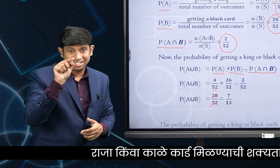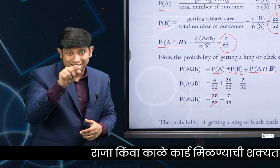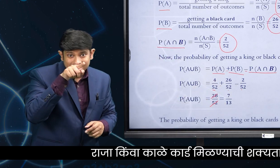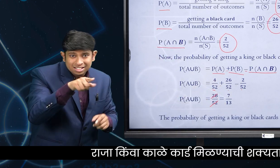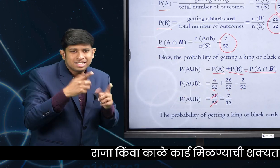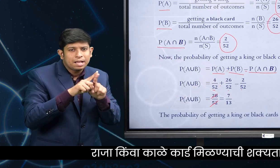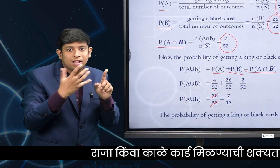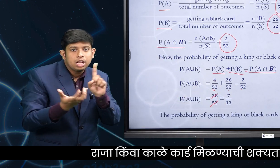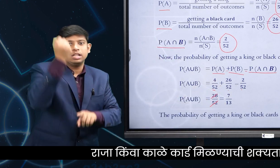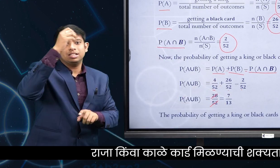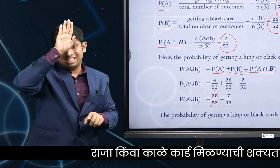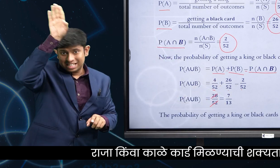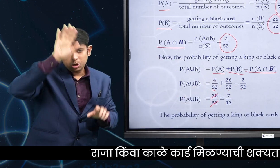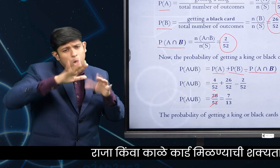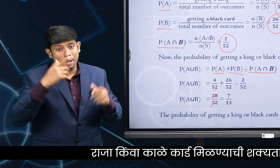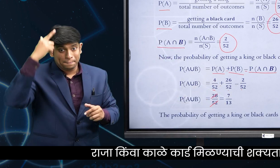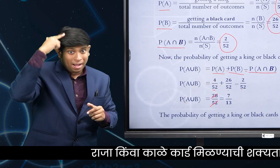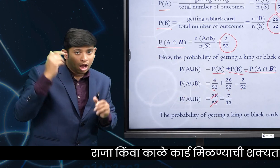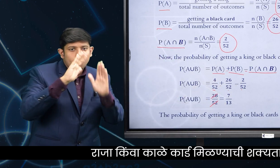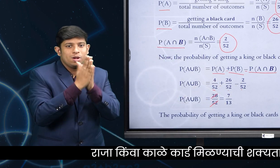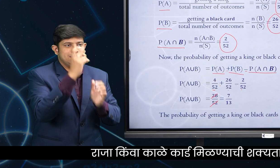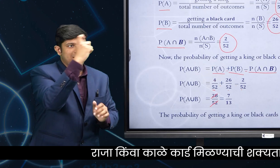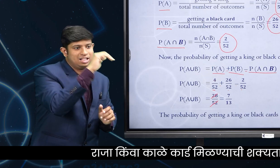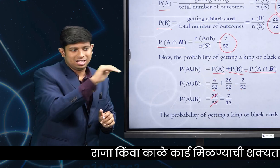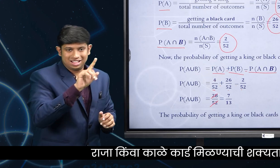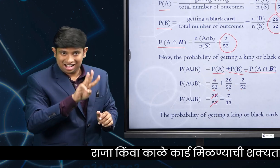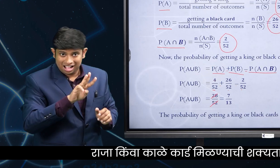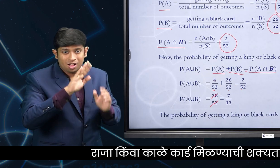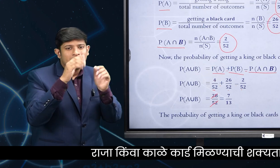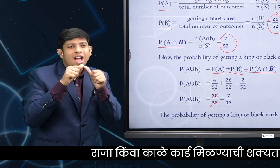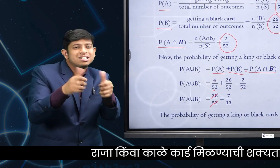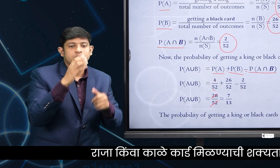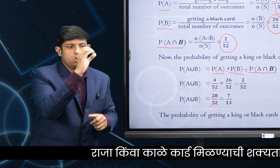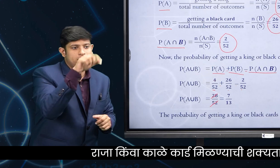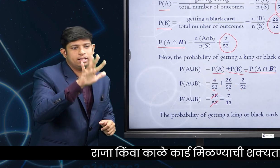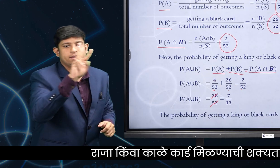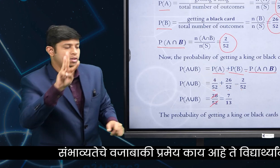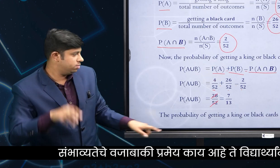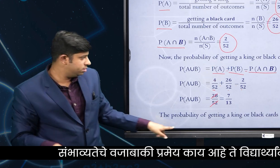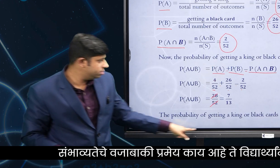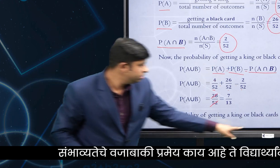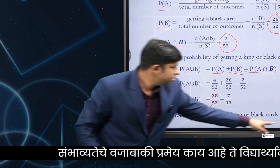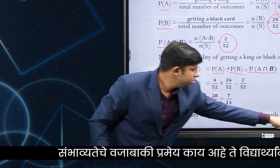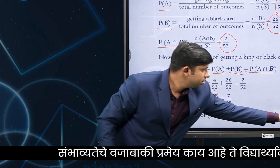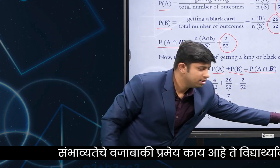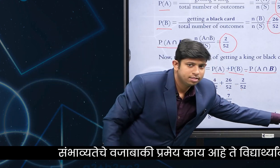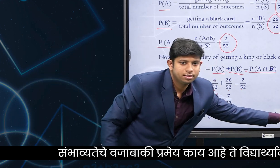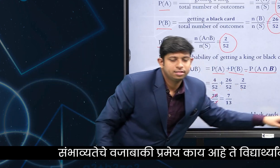राजा किंवा काळे कार्ड मिळण्याची शक्यता 7/13 बरोबर 0.53 संभाव्यतेचे वजाबाकी